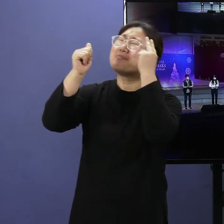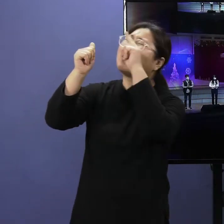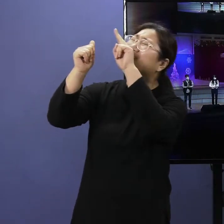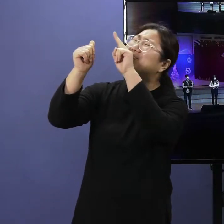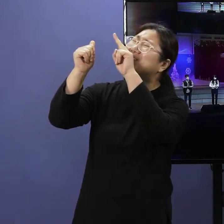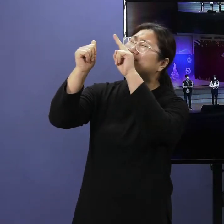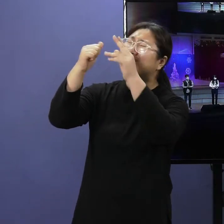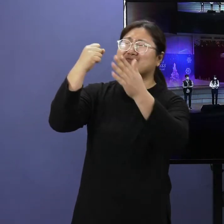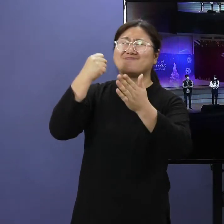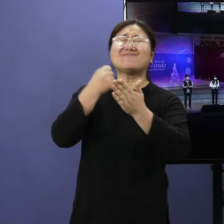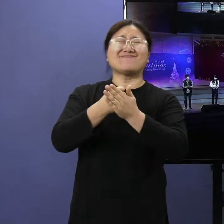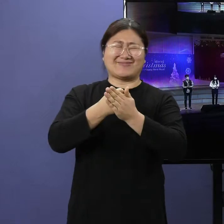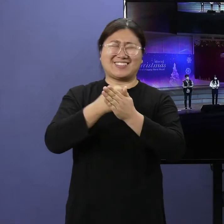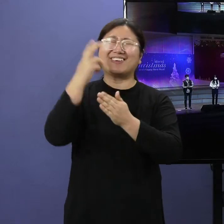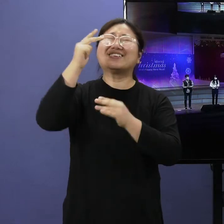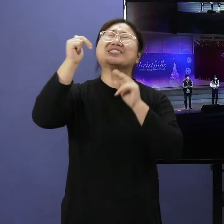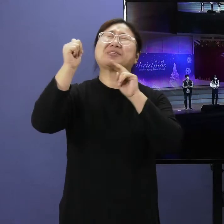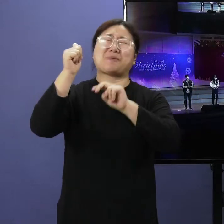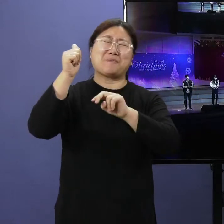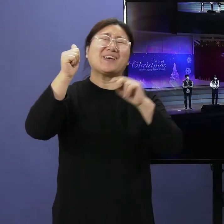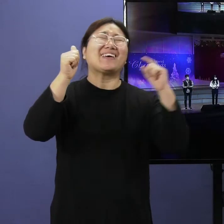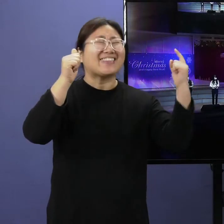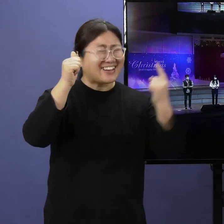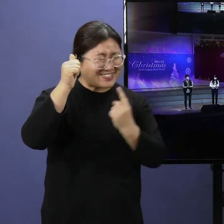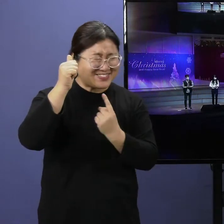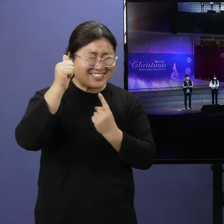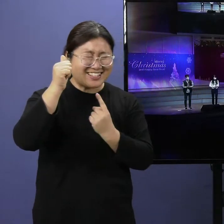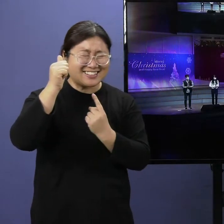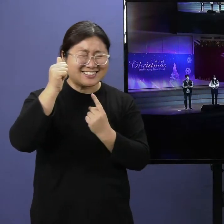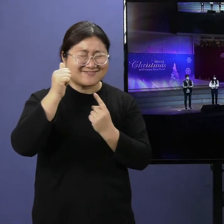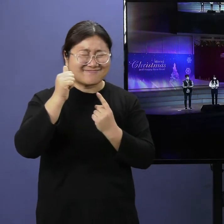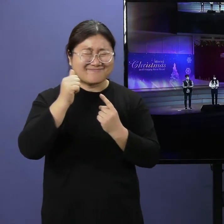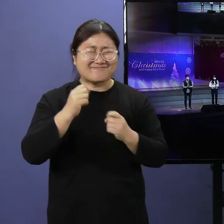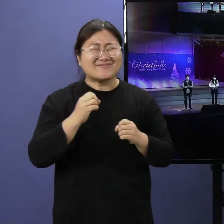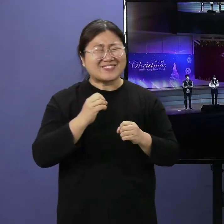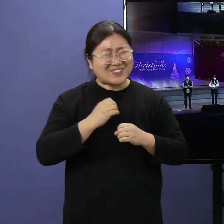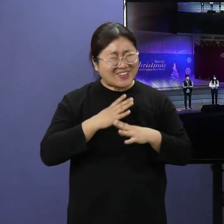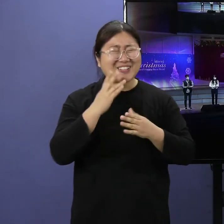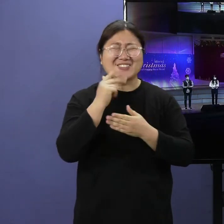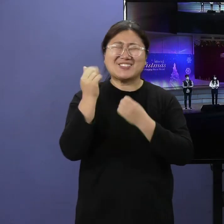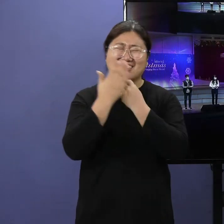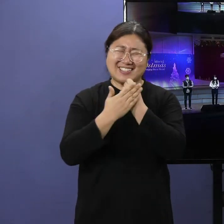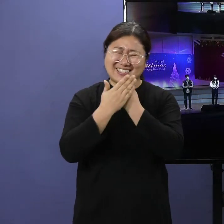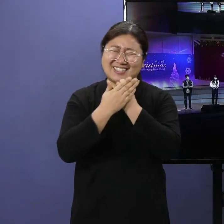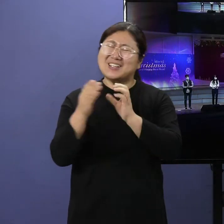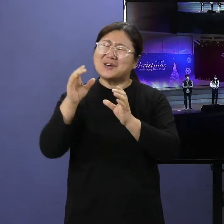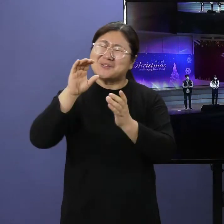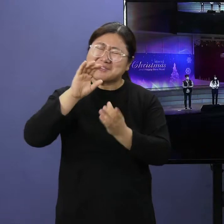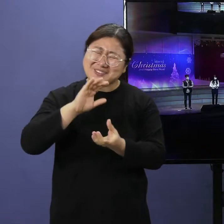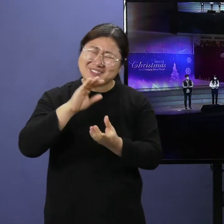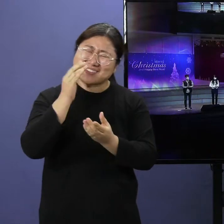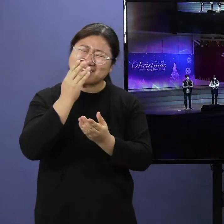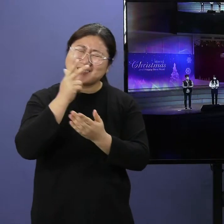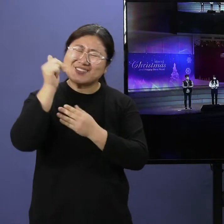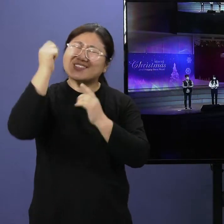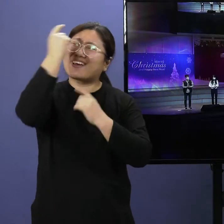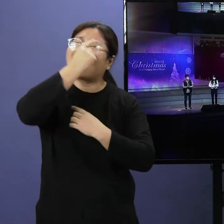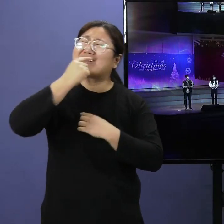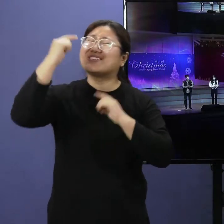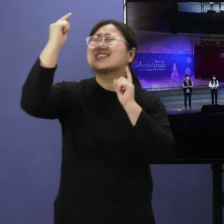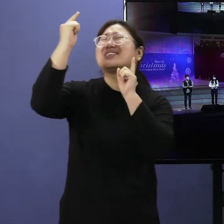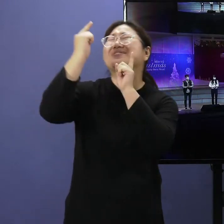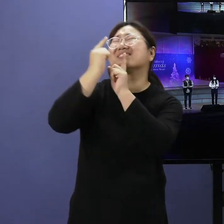하나님, 오늘 우리 가운데 주의 그 놀라운 은혜를 보여주시고 주의 얼굴을 보여주시고 주님 우리 가운데